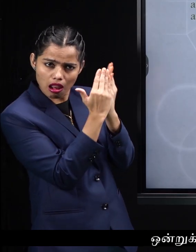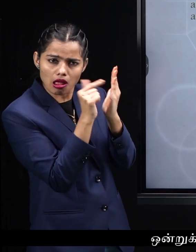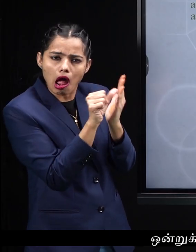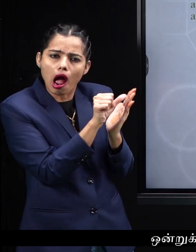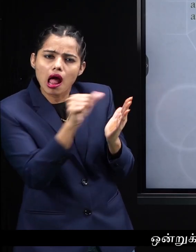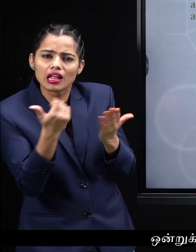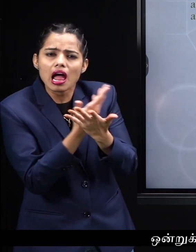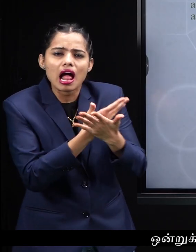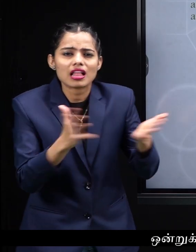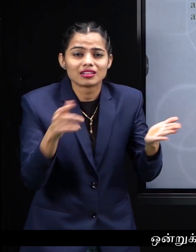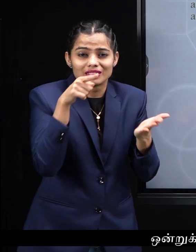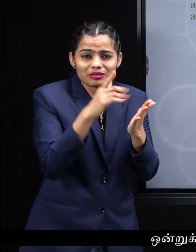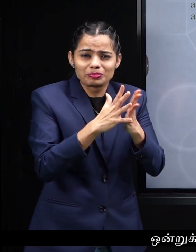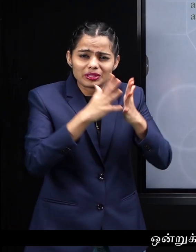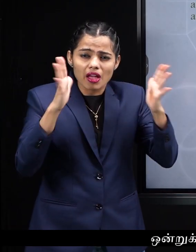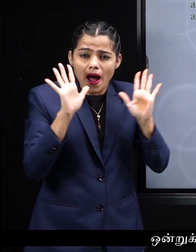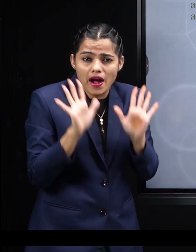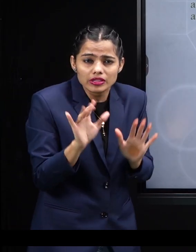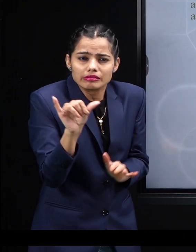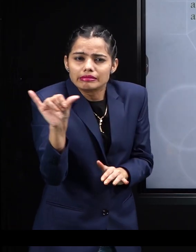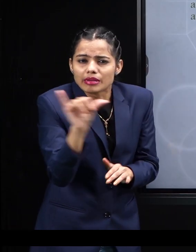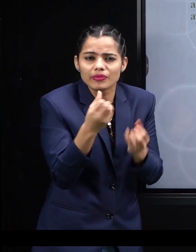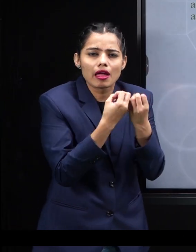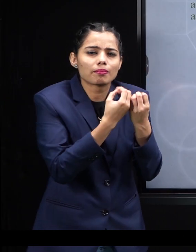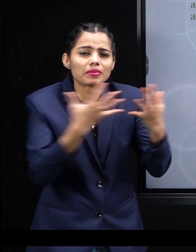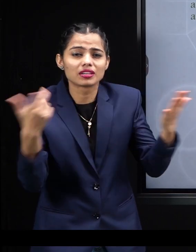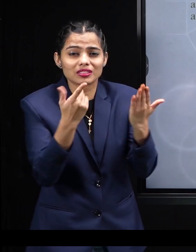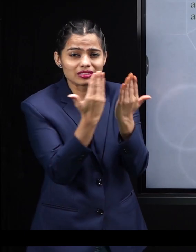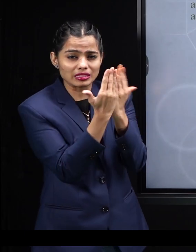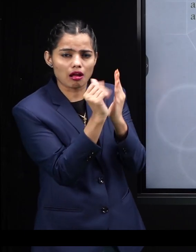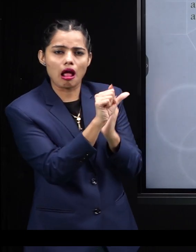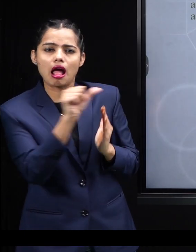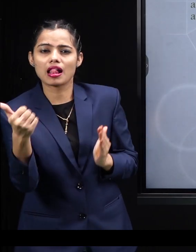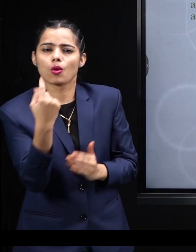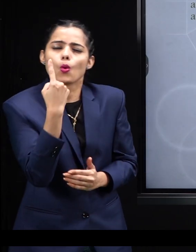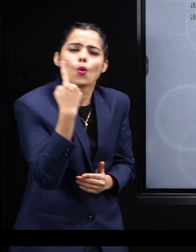ஒரே விஷயங்களில் பாதியாக இருக்கும் விஷயங்கள் ஒன்றுக்கொன்று சமம்.